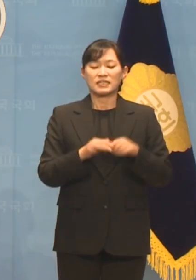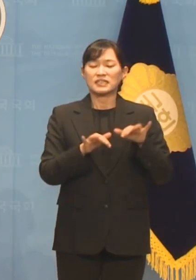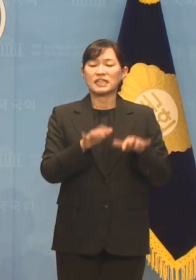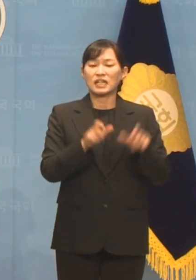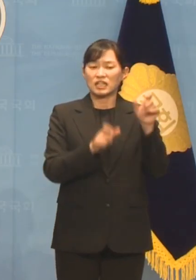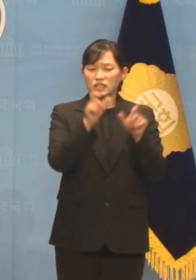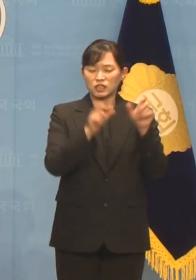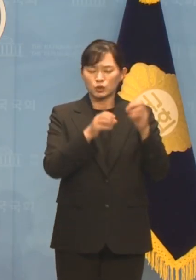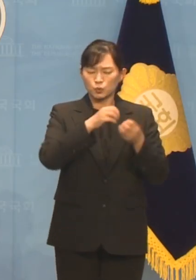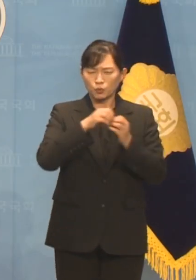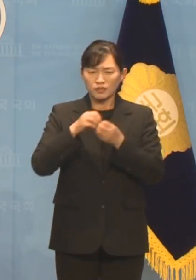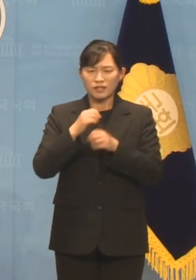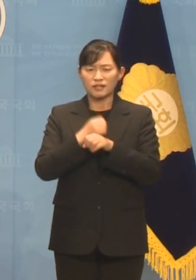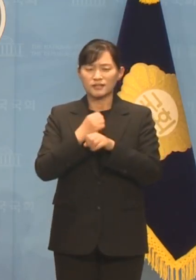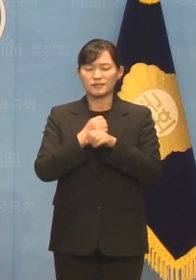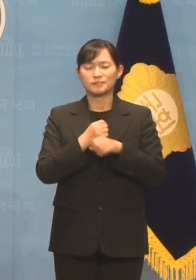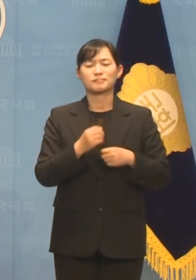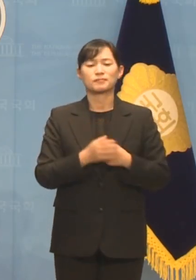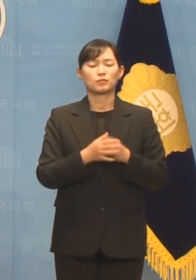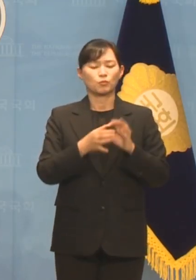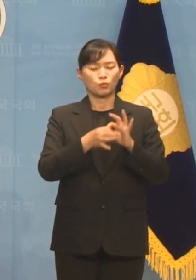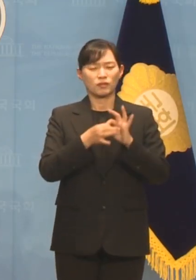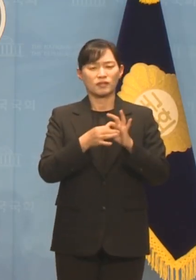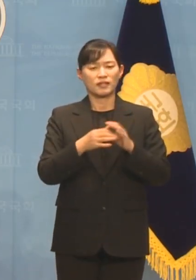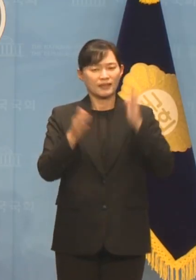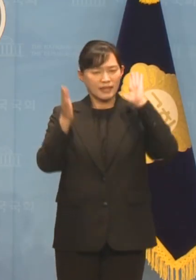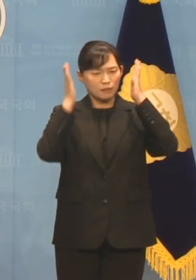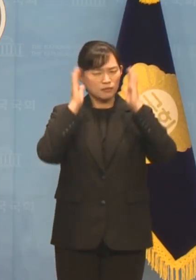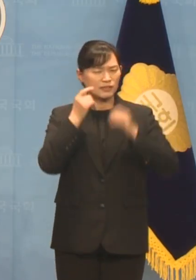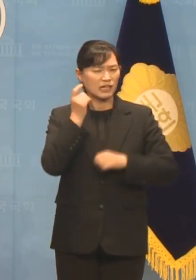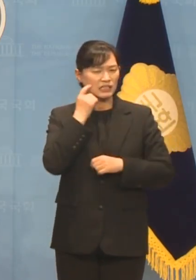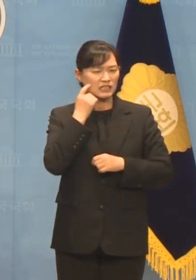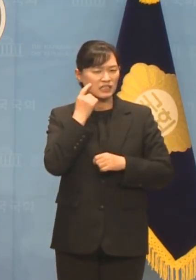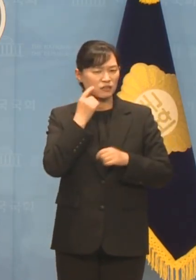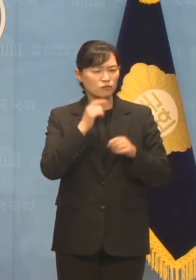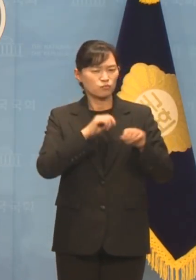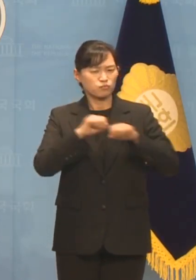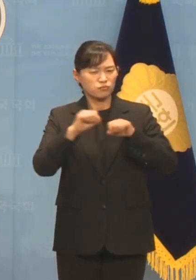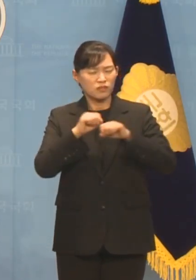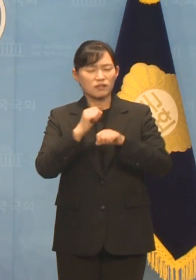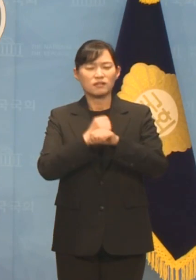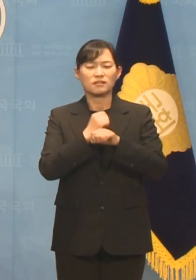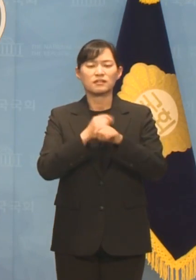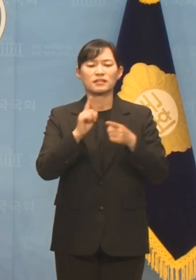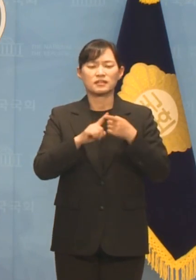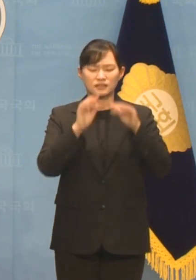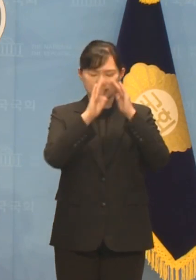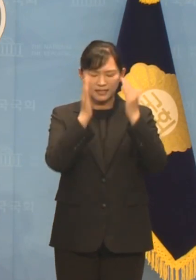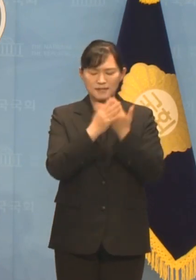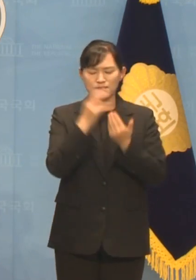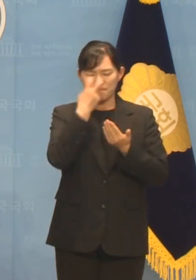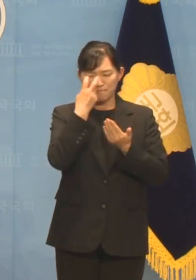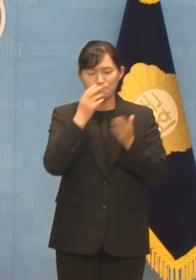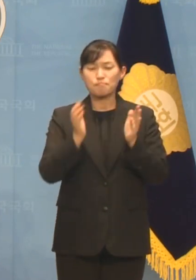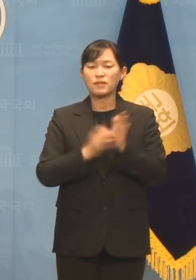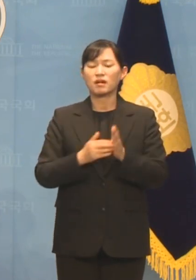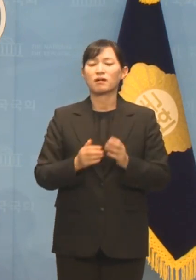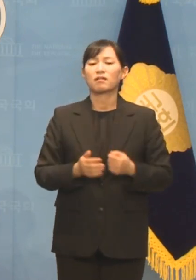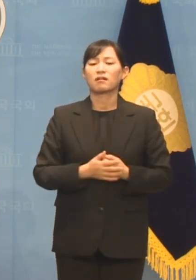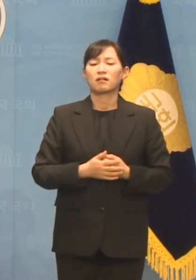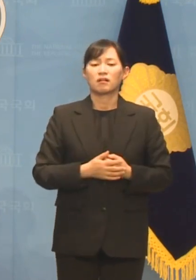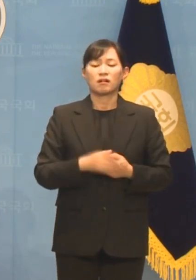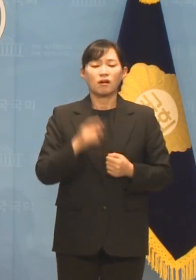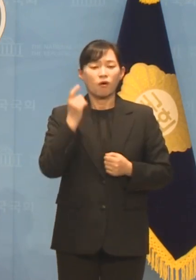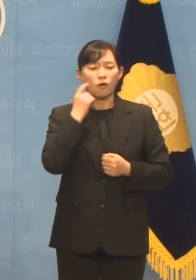포함해서 민주파출소는 네이버 플랫폼에서 조직적 허위사실 유포 활동을 벌인 계정들에 대해 전수조사를 완료했습니다.